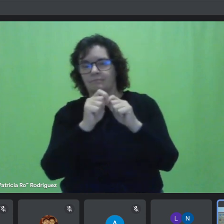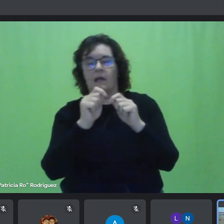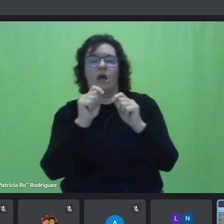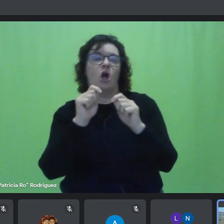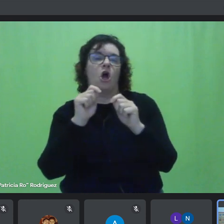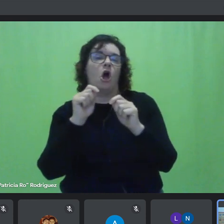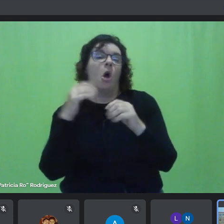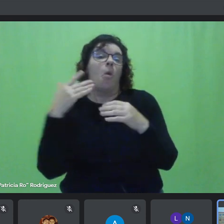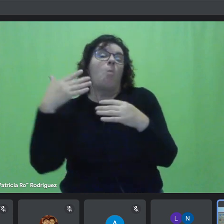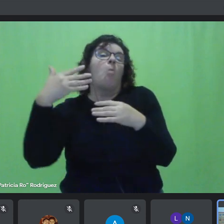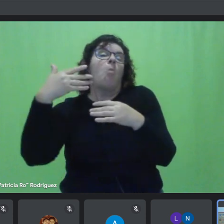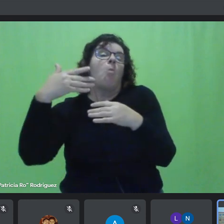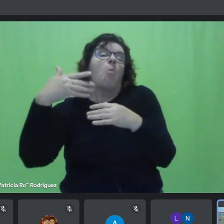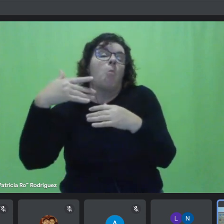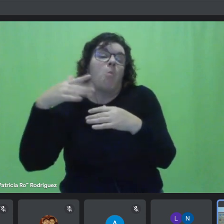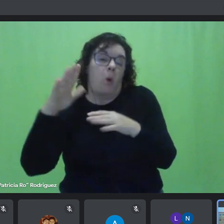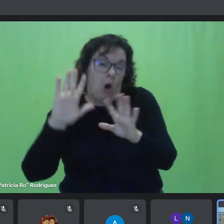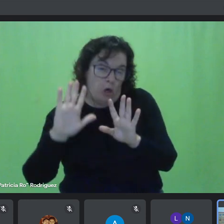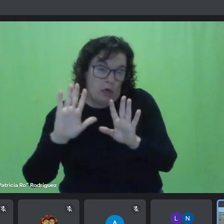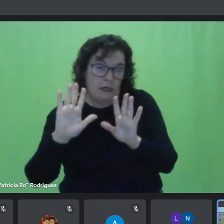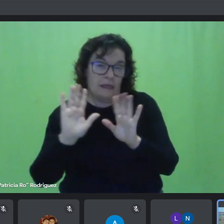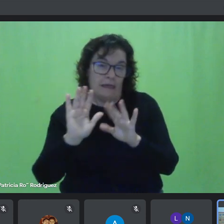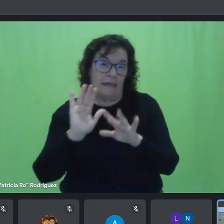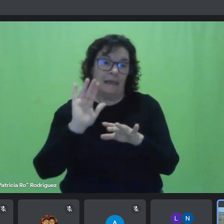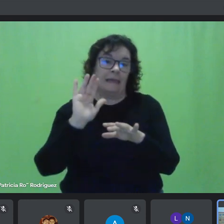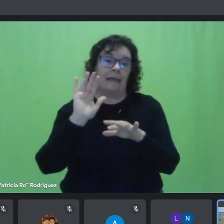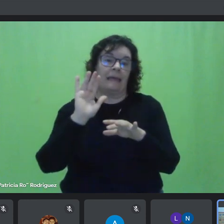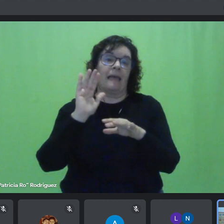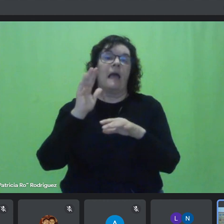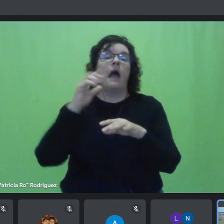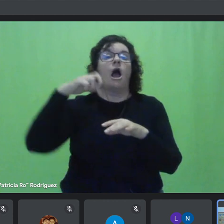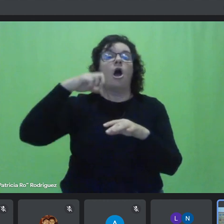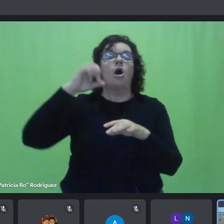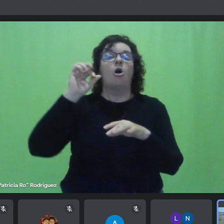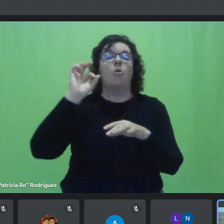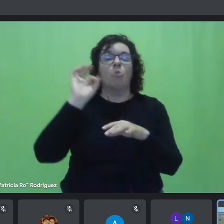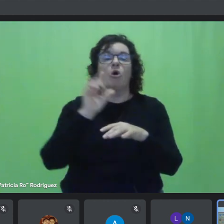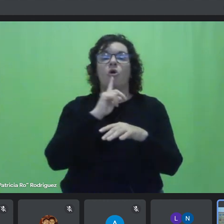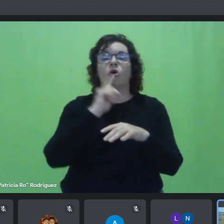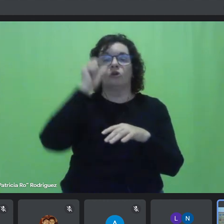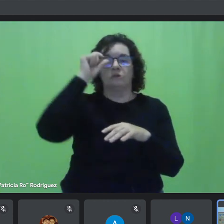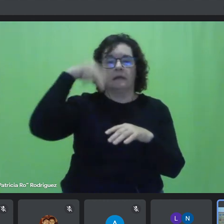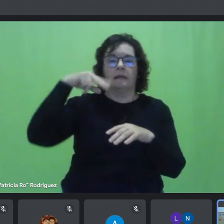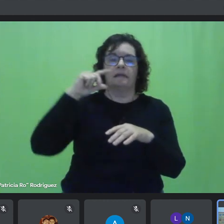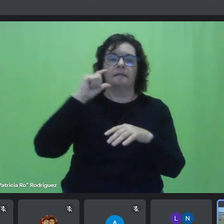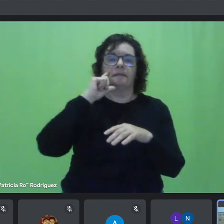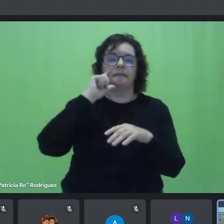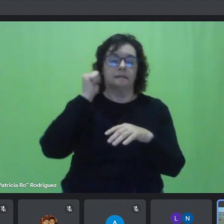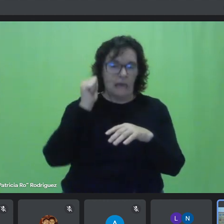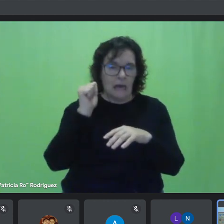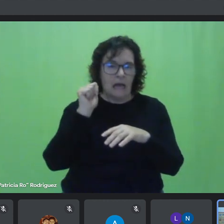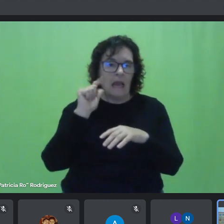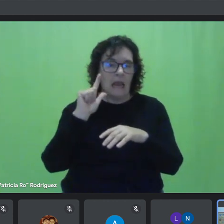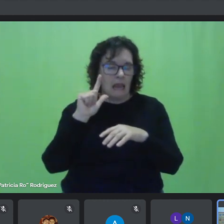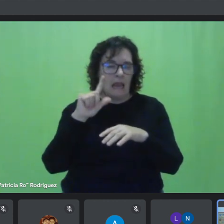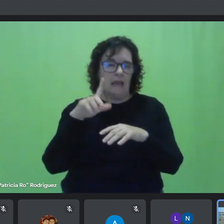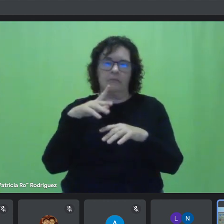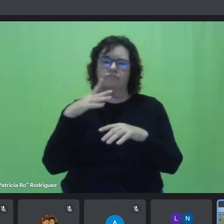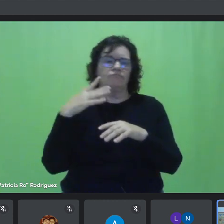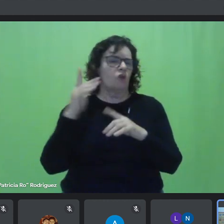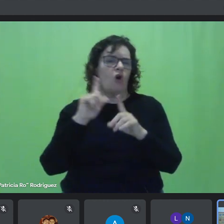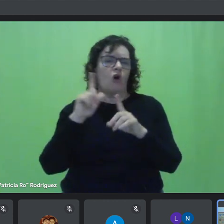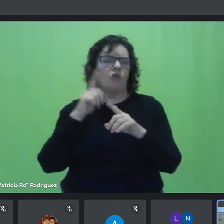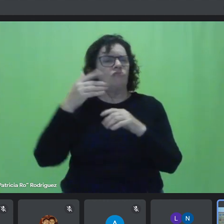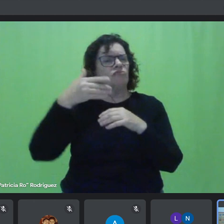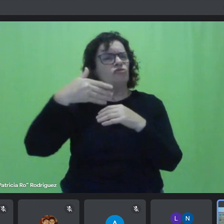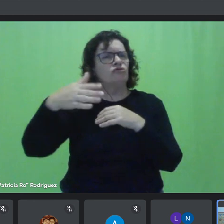justamente como la palabra le dice, o también se le llama potencial, no es ni futuro, ni pasado, ni